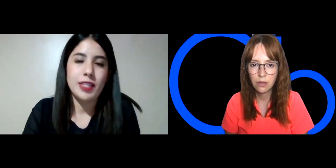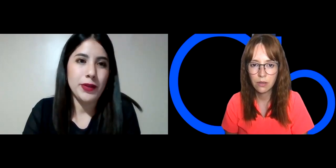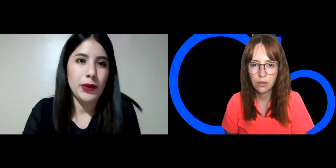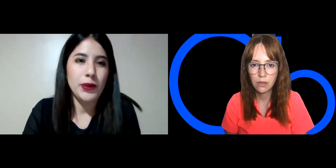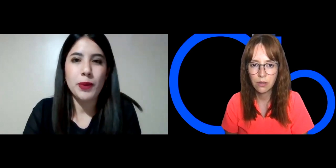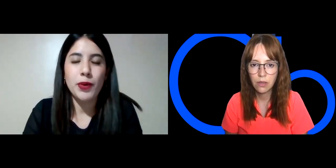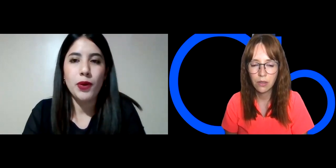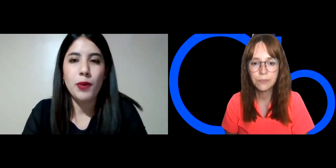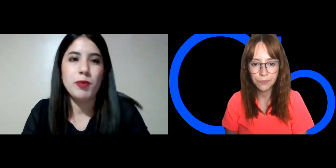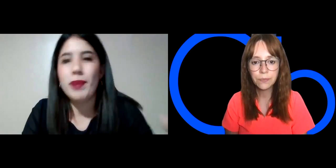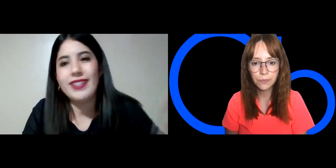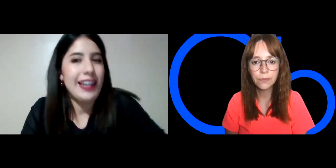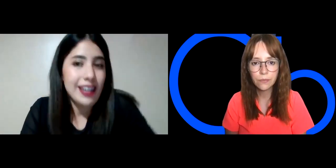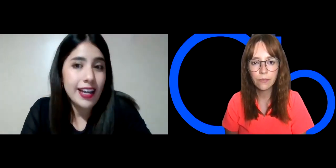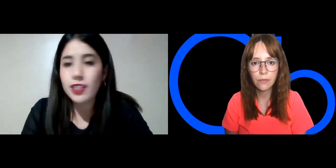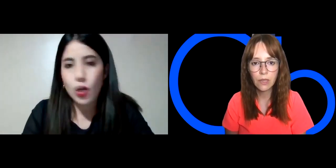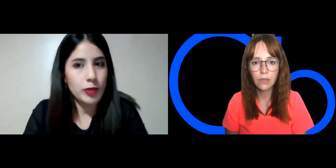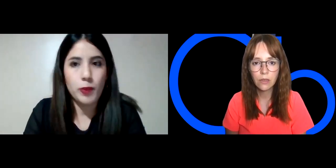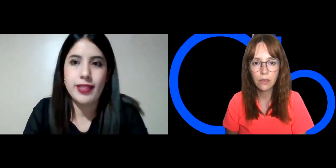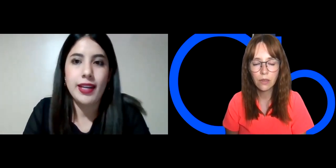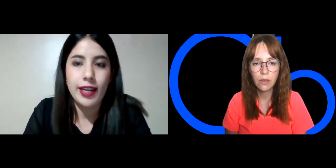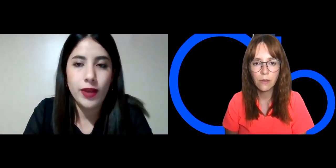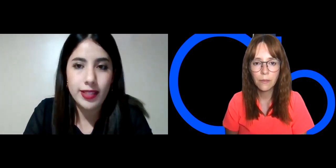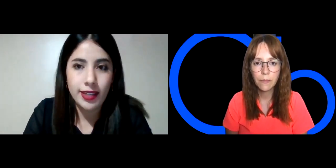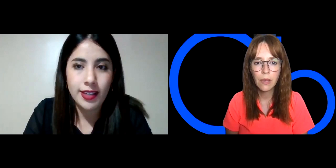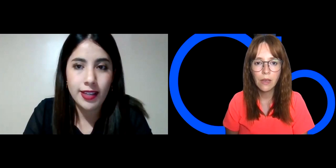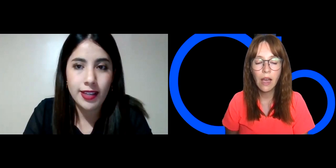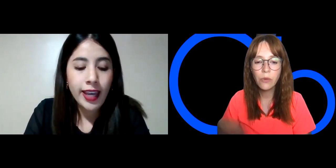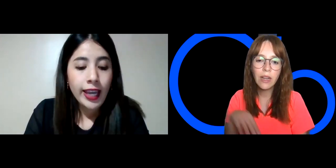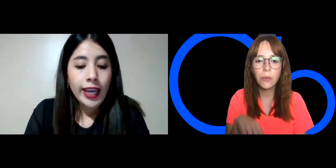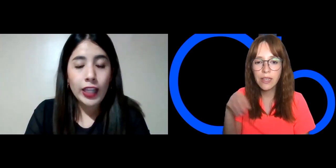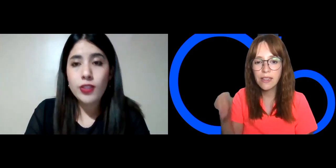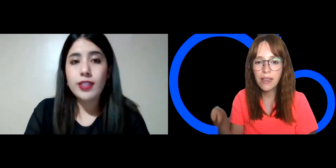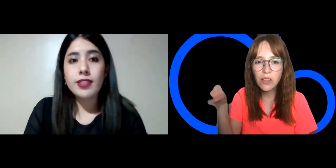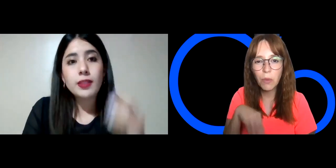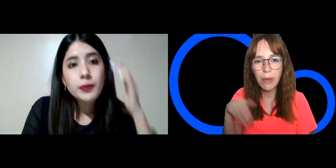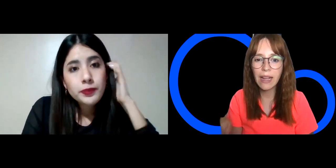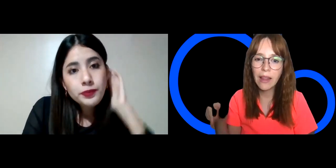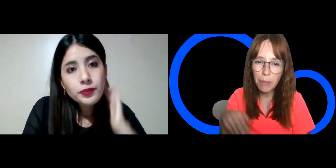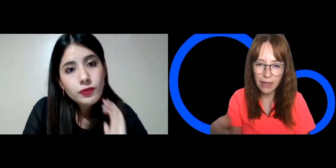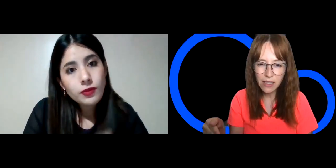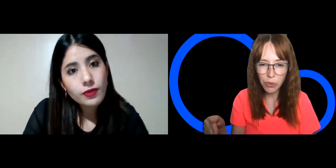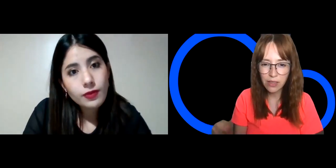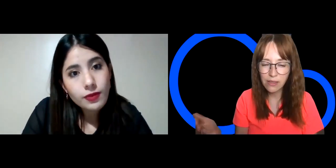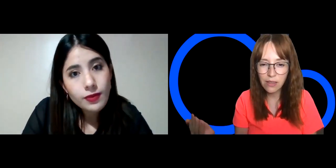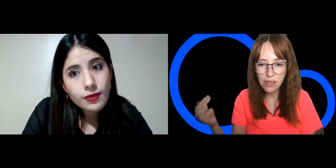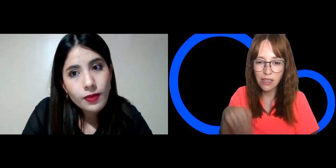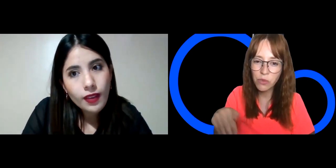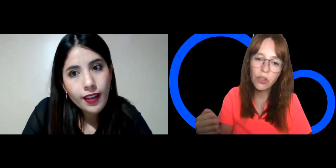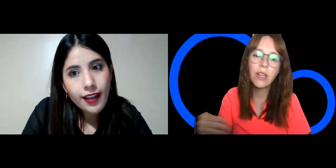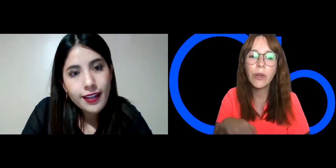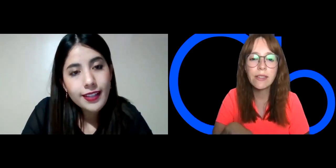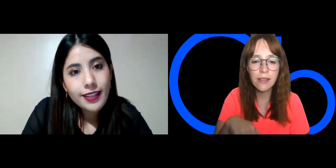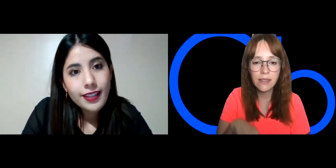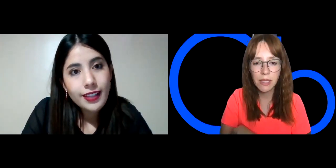del español, ¿no? Como lo mismo pasa en el inglés, lo mismo pasa en la lengua de señas. Hay una lengua de Entonces, señas como para cada país, porque dices